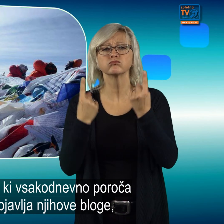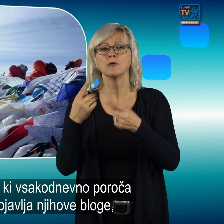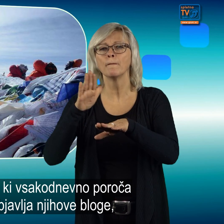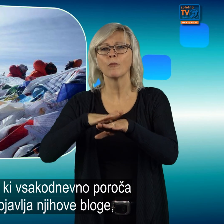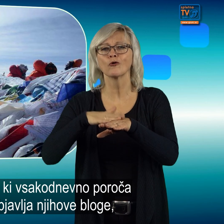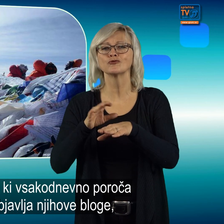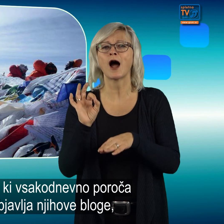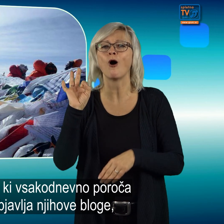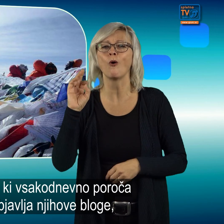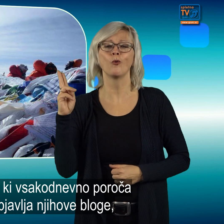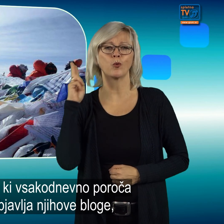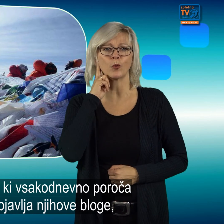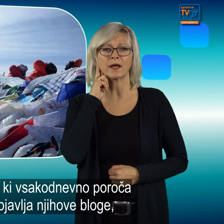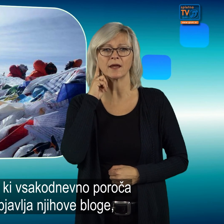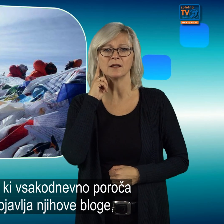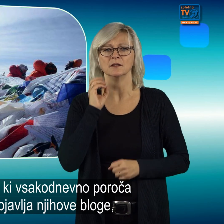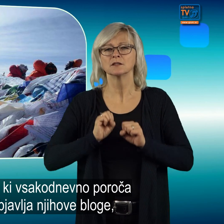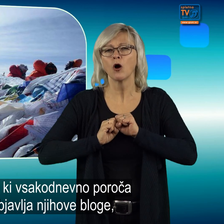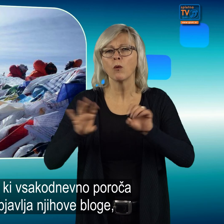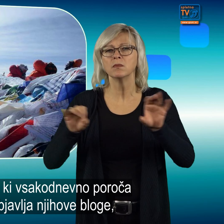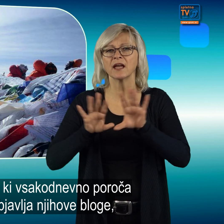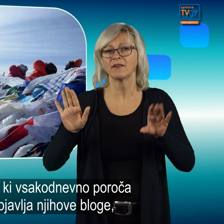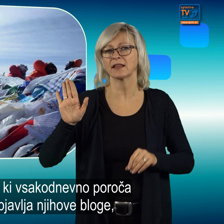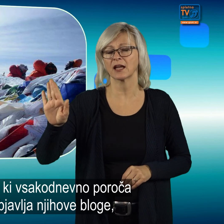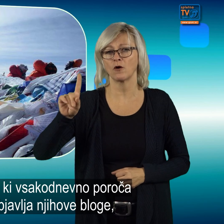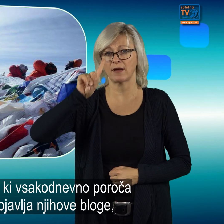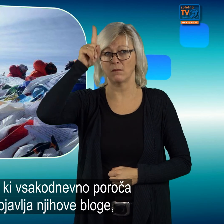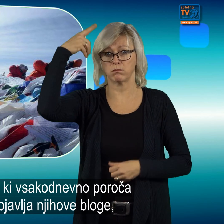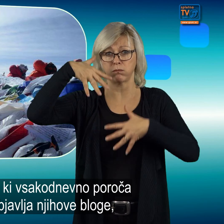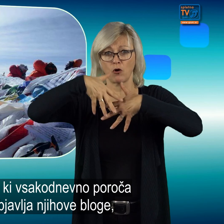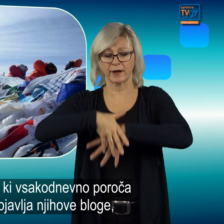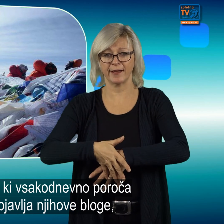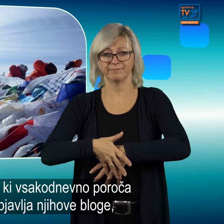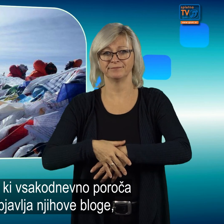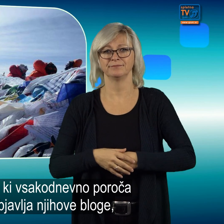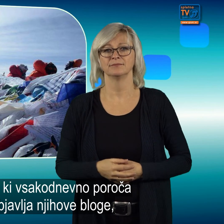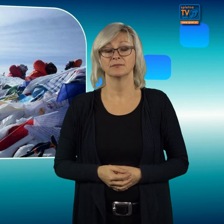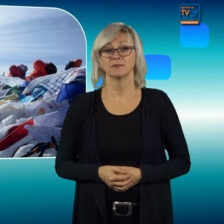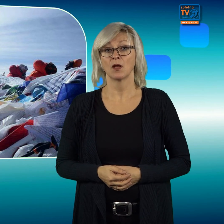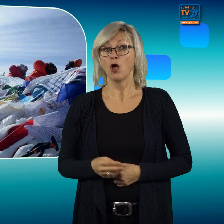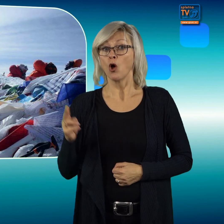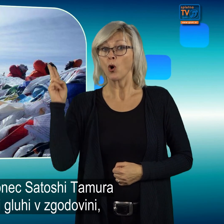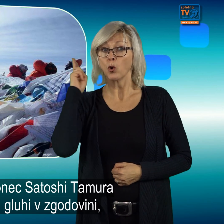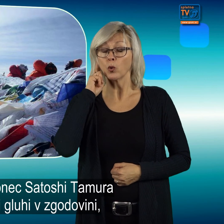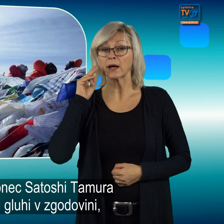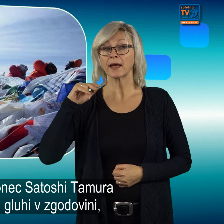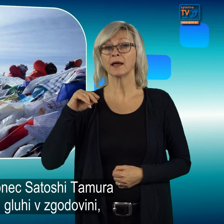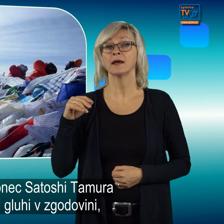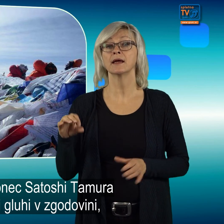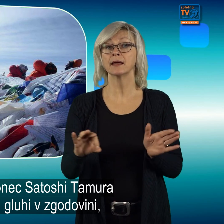o gluhih in objavlja njihove bloge, je gluhi Japonec Satoshi Tamaura postal prvi gluhi v